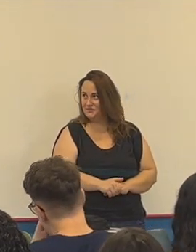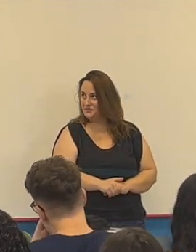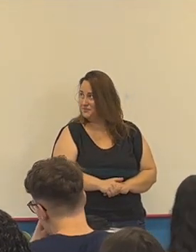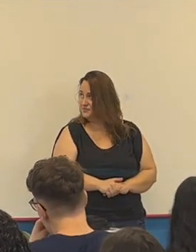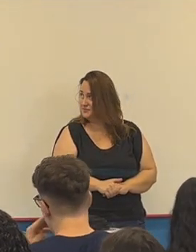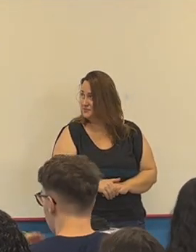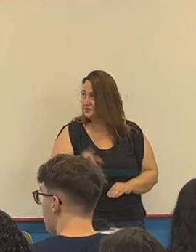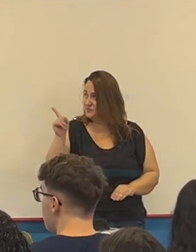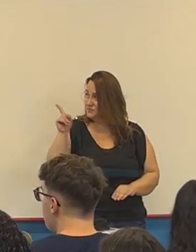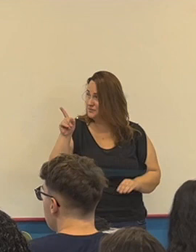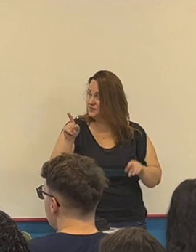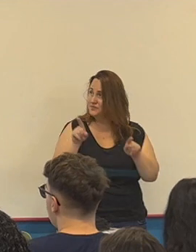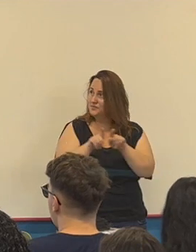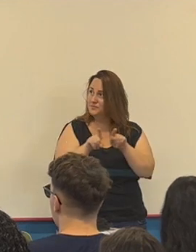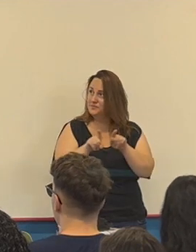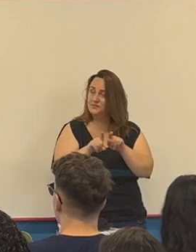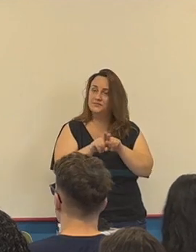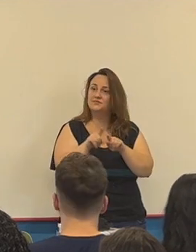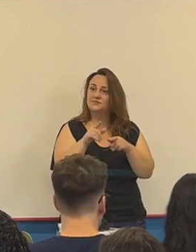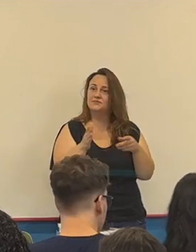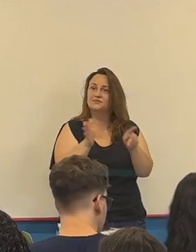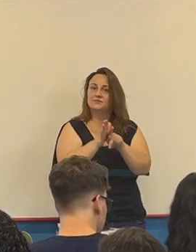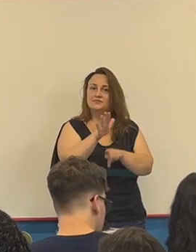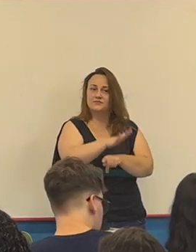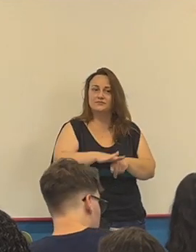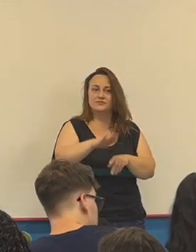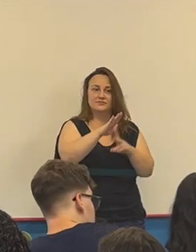Essa é uma pintura que fala sobre questões indígenas.